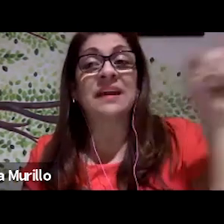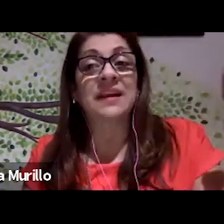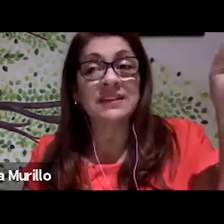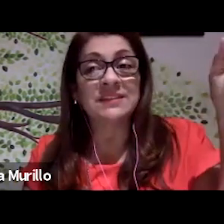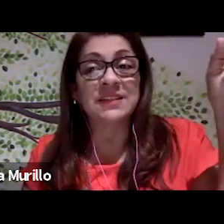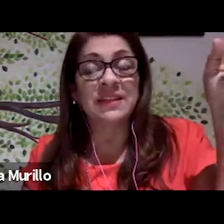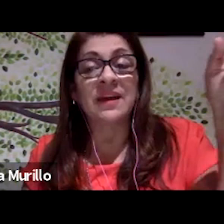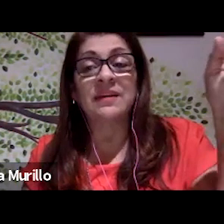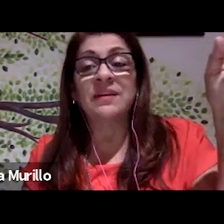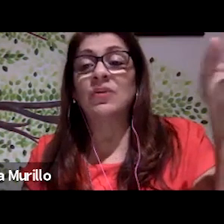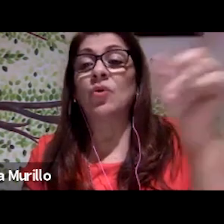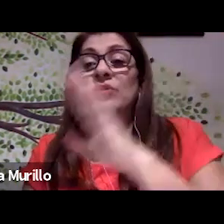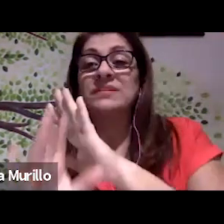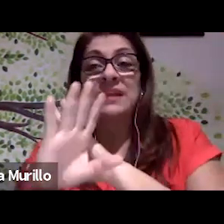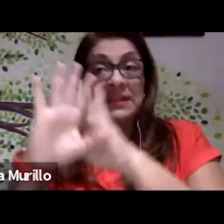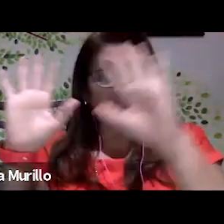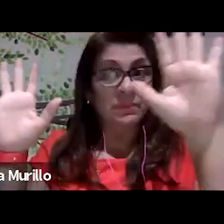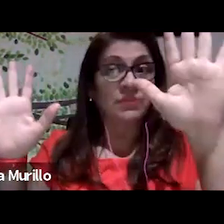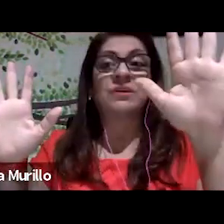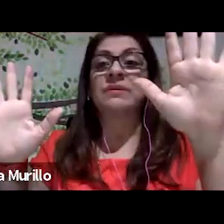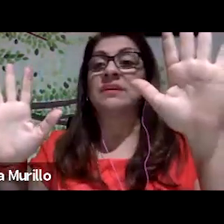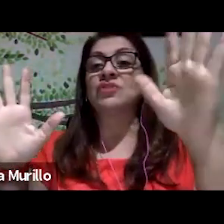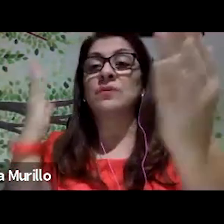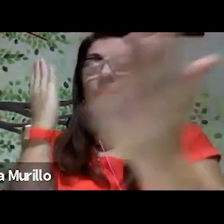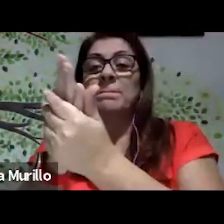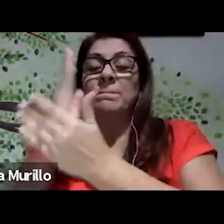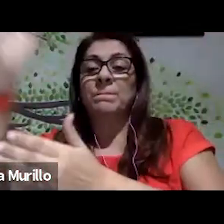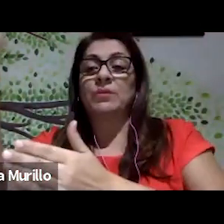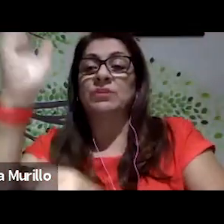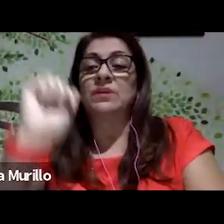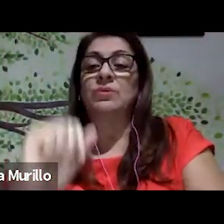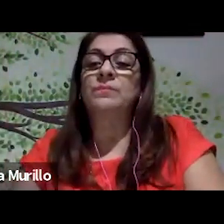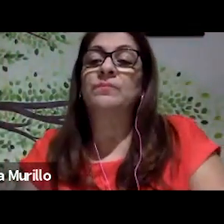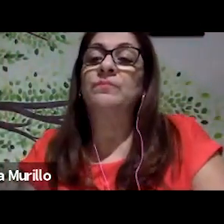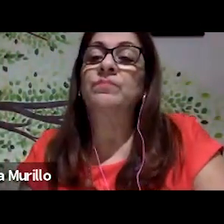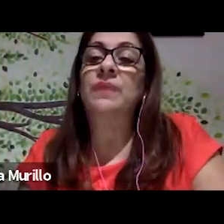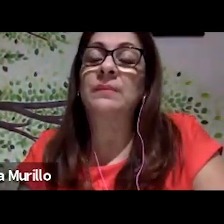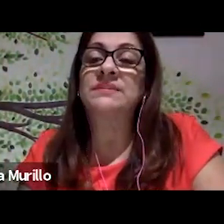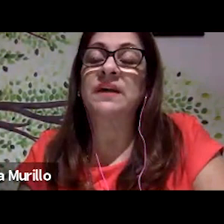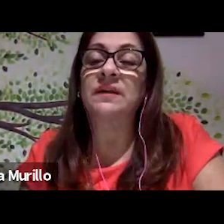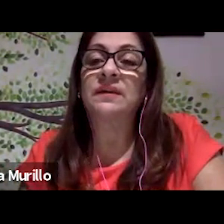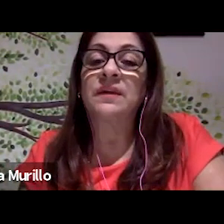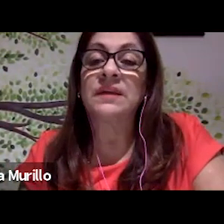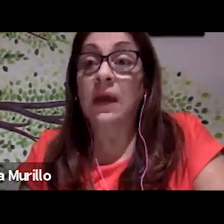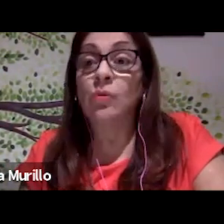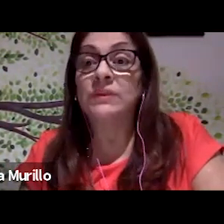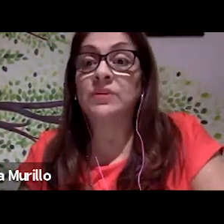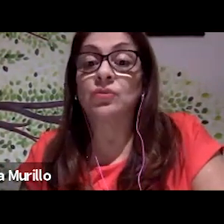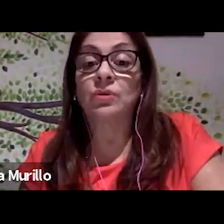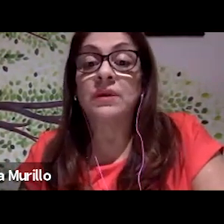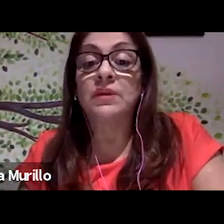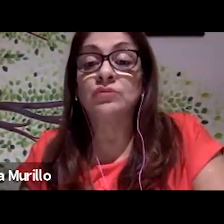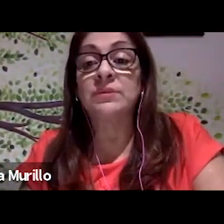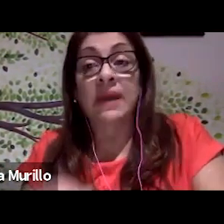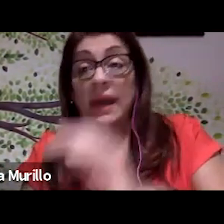desde la clandestinidad o desde el Enigma no saben quién soy pero tiro el mensaje y hago